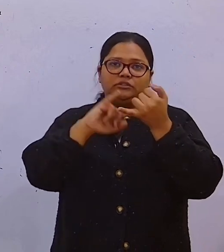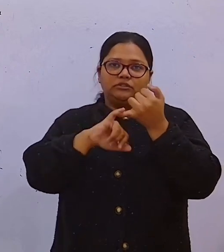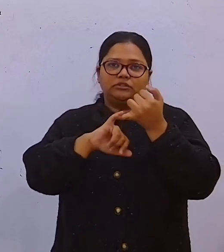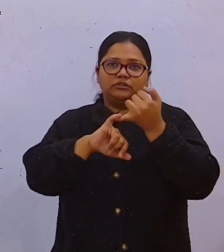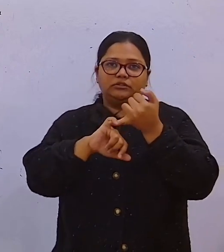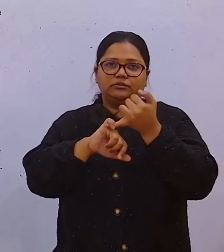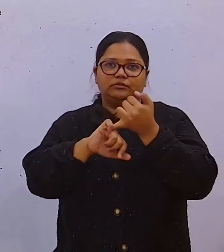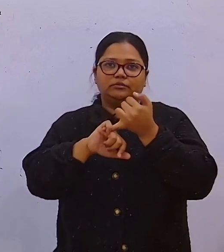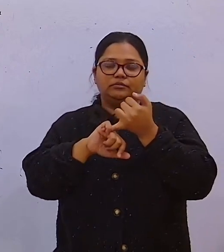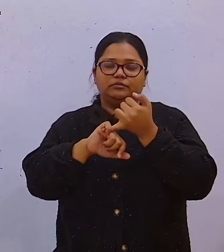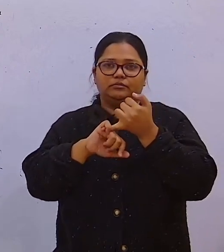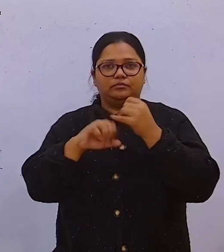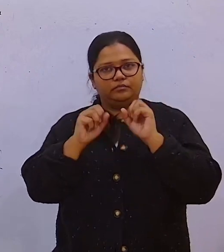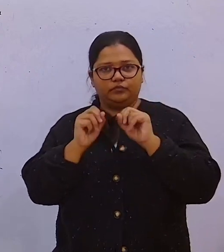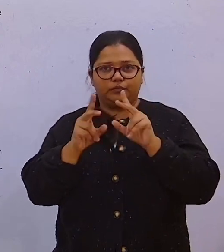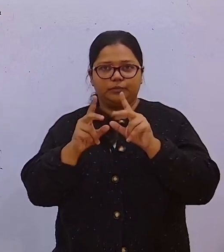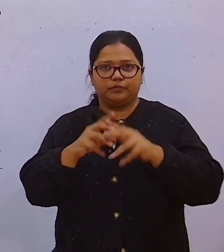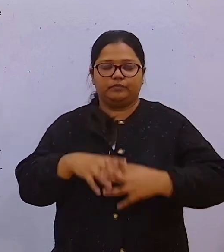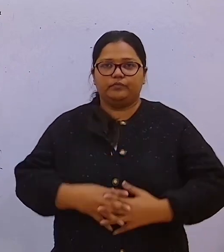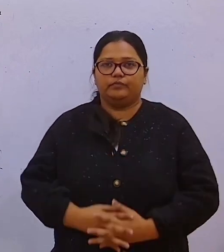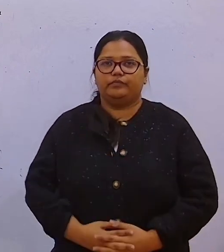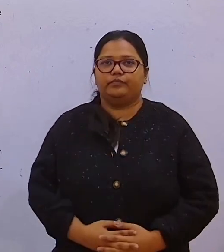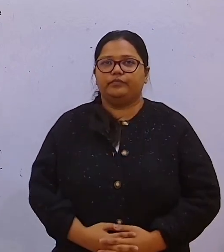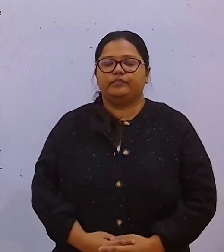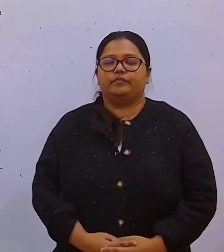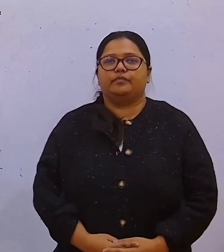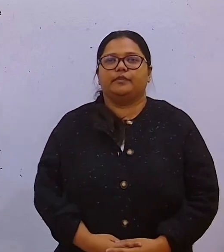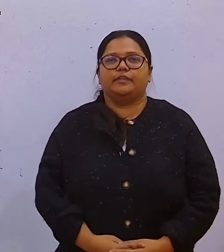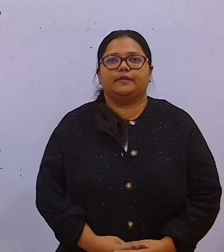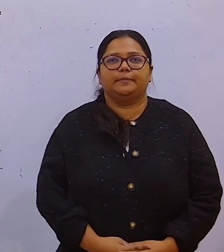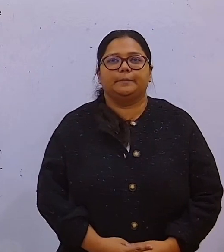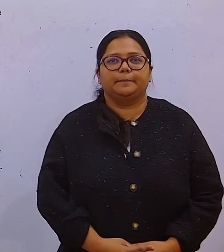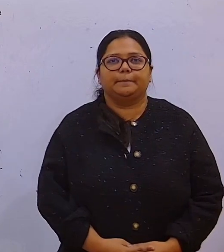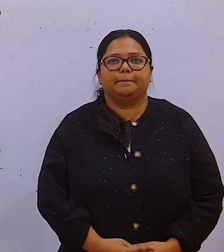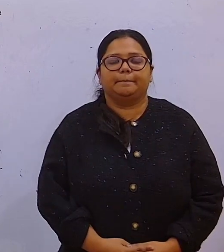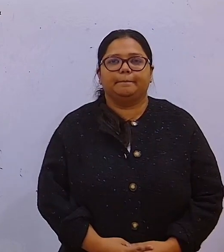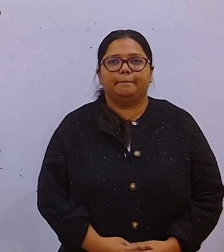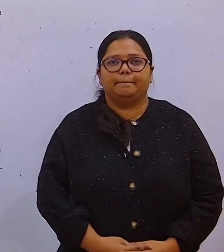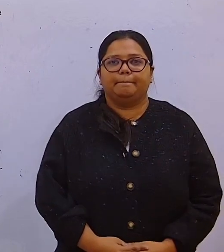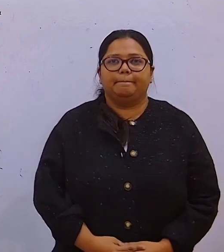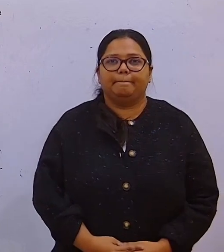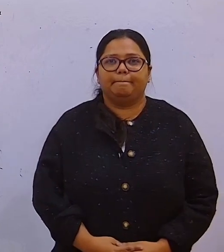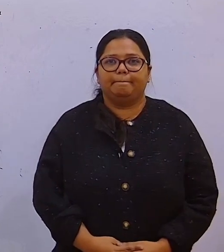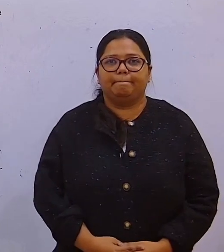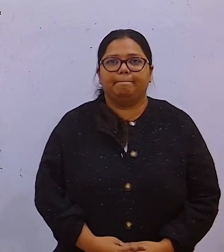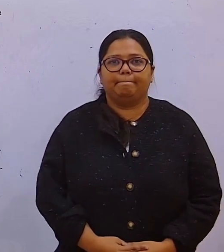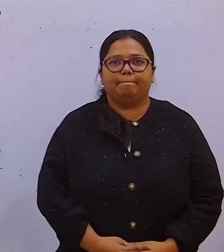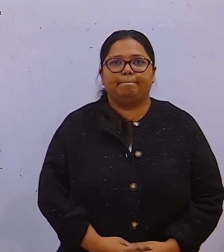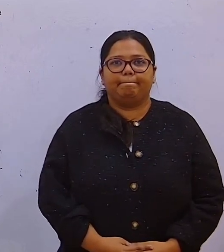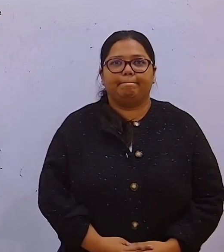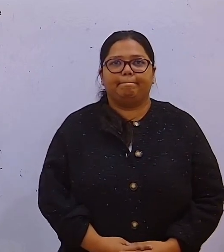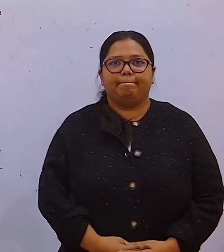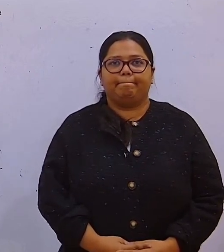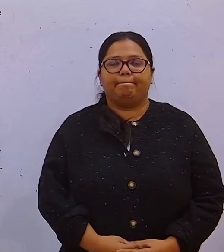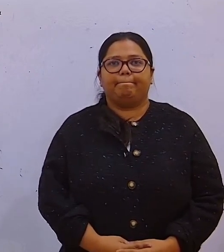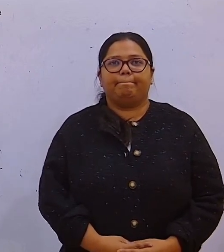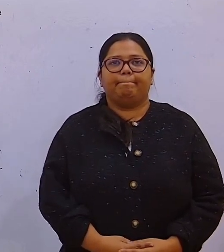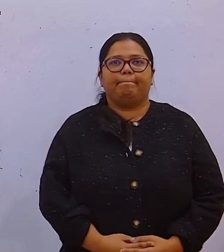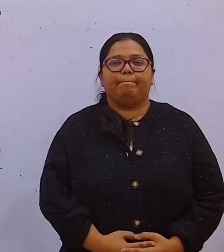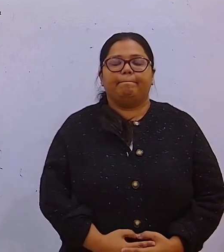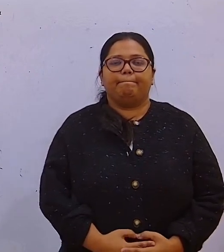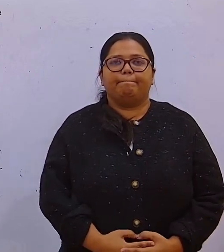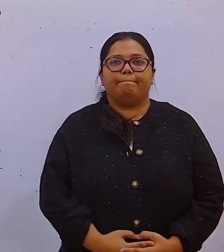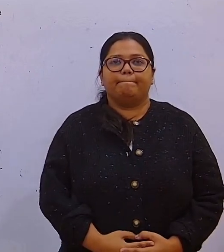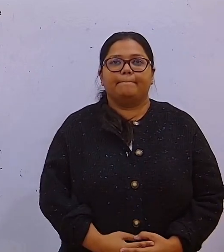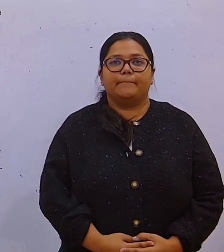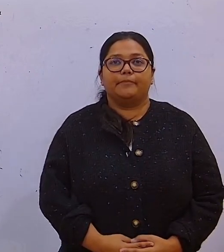कि भाई हमारे पास इतना है, तो उस अनकाउंटेबल नाउन में अगर गिनती का बोध कराना हो,